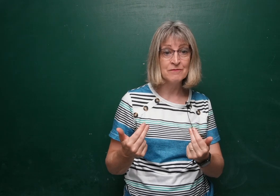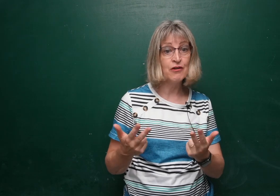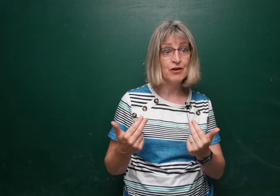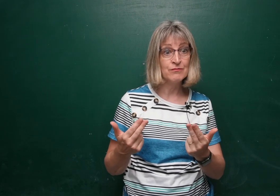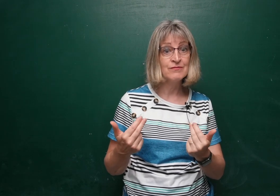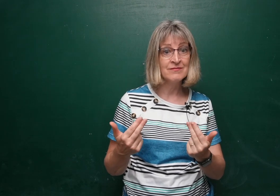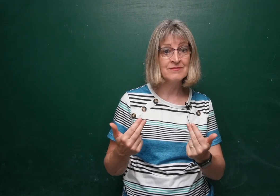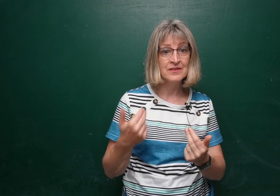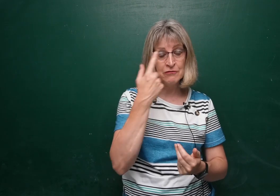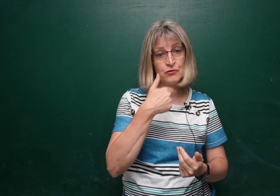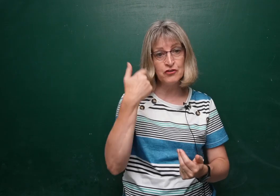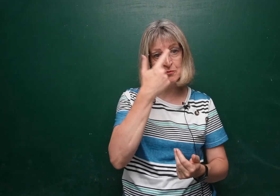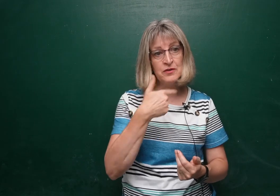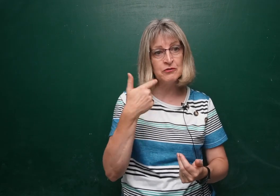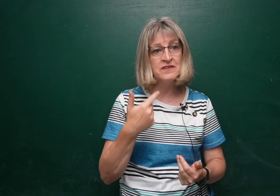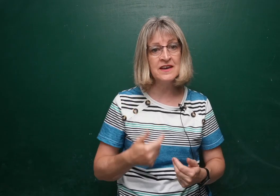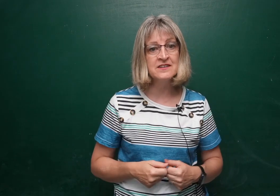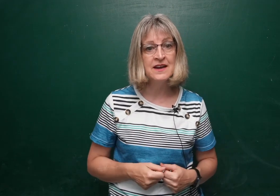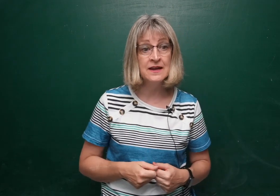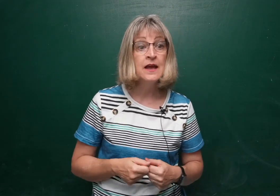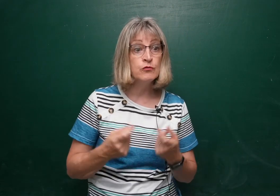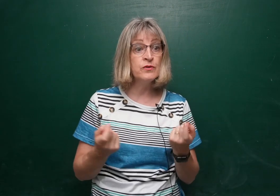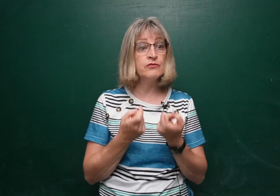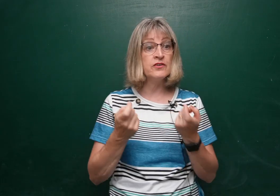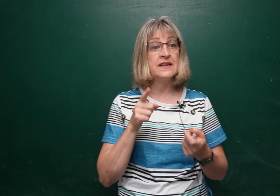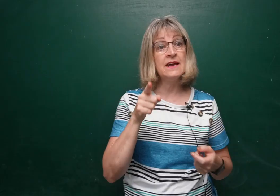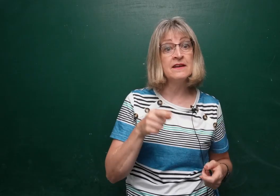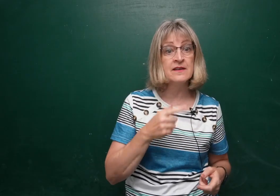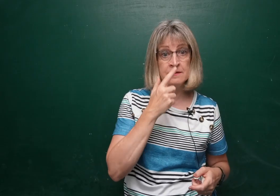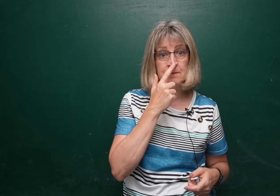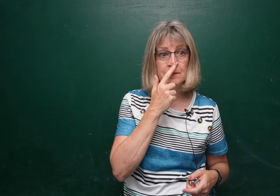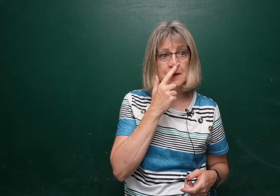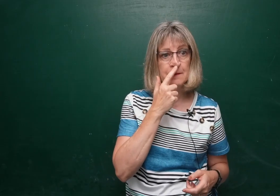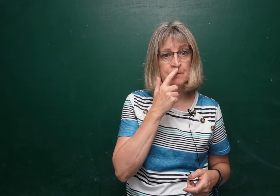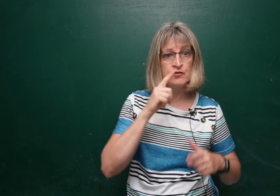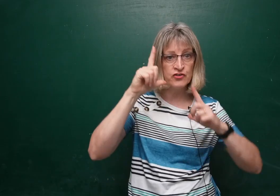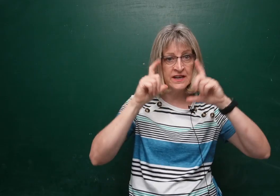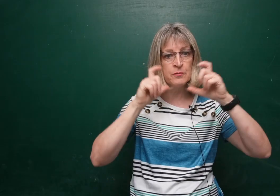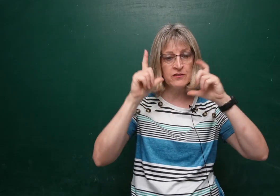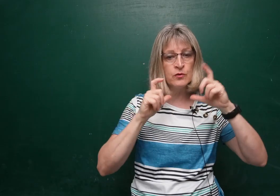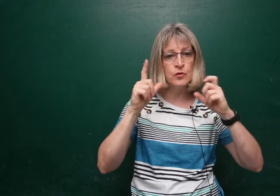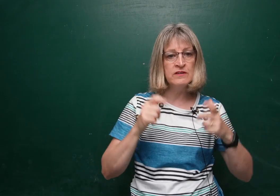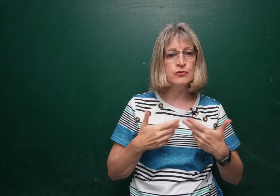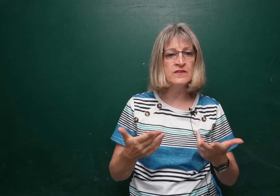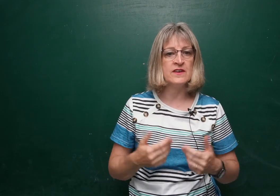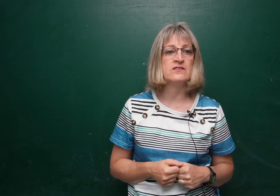va. Vous avez vu le changement au niveau du visage, hein? Vous pouvez vous entraîner à faire ça, hein? Hein? Changer l'expression au niveau du visage,